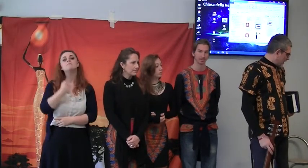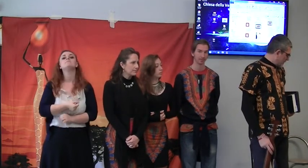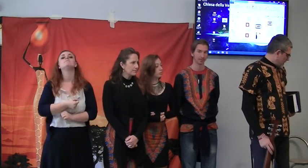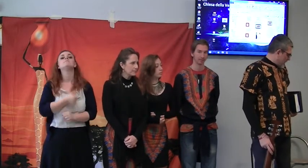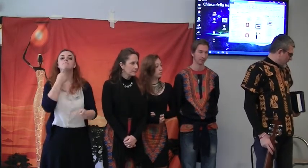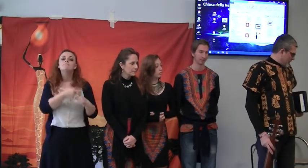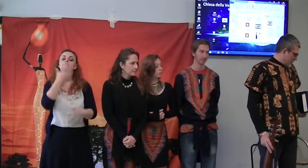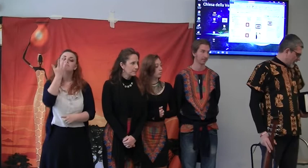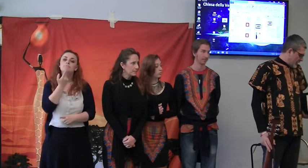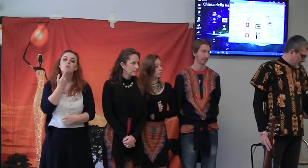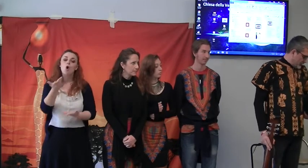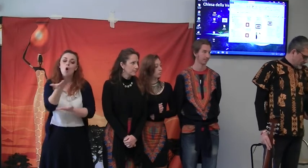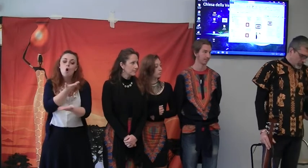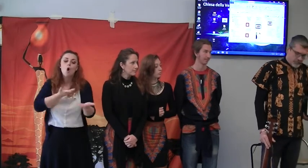voi